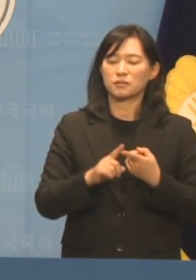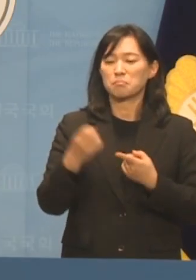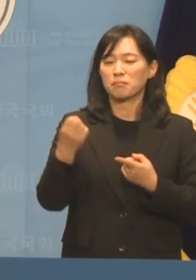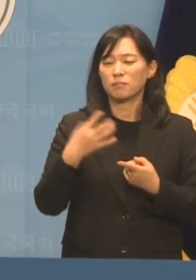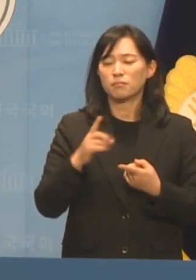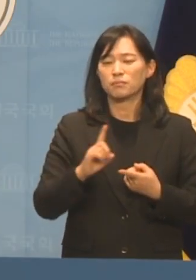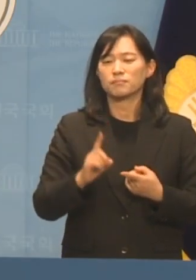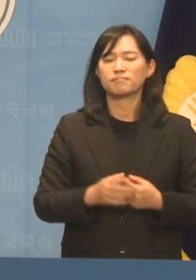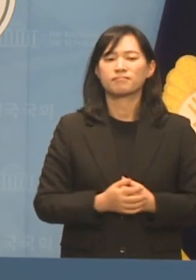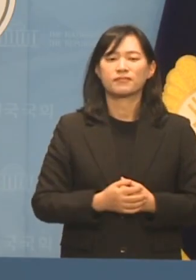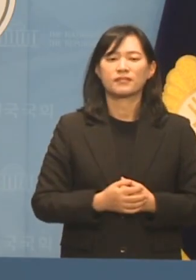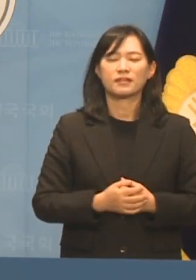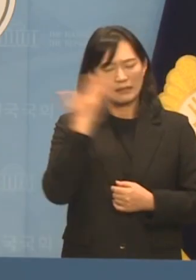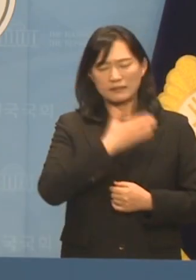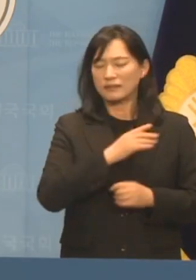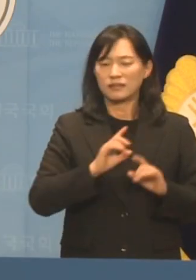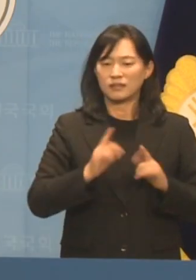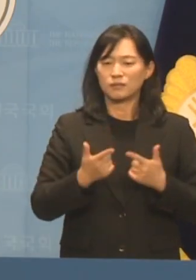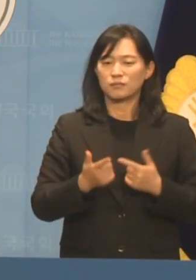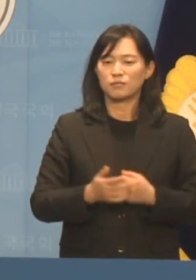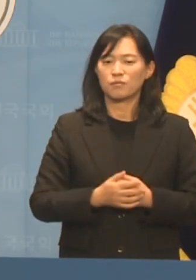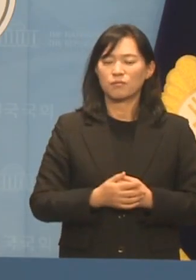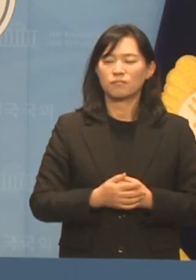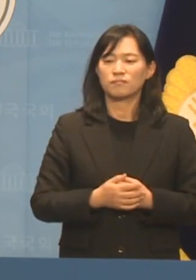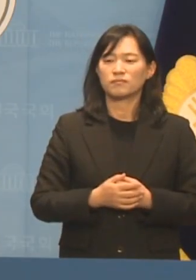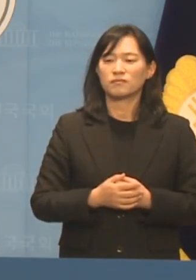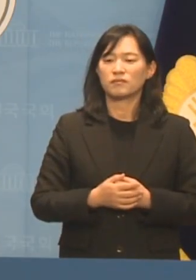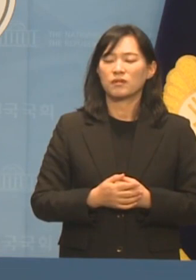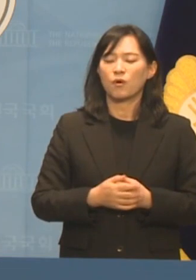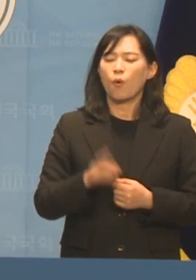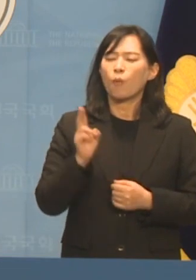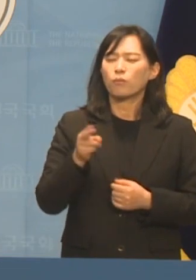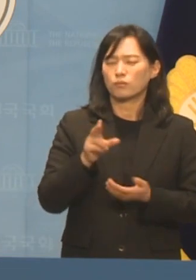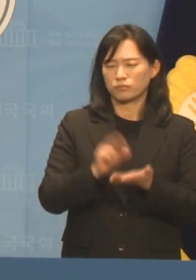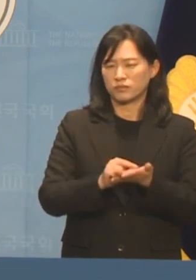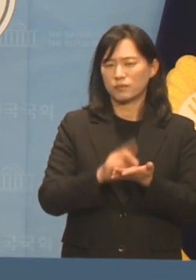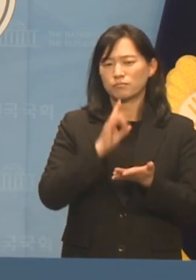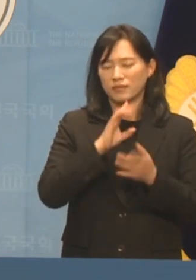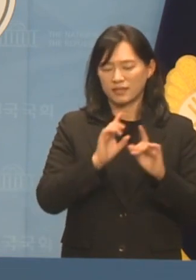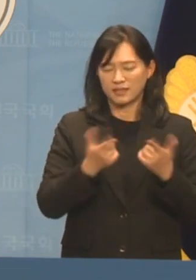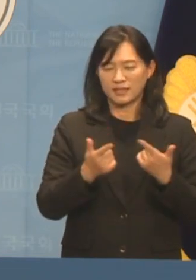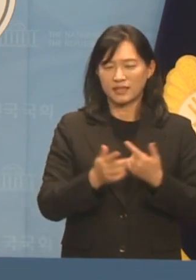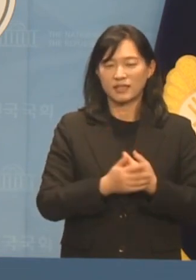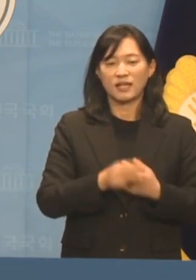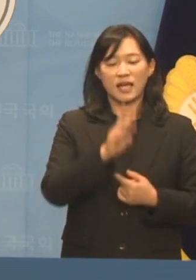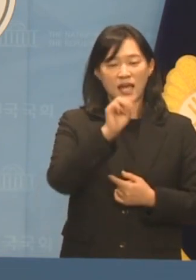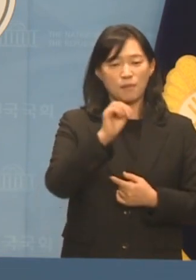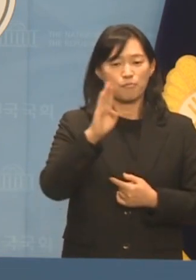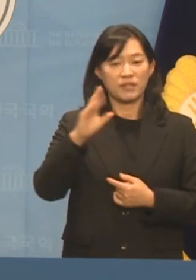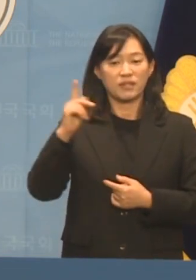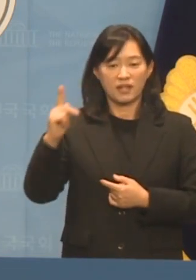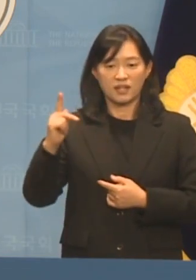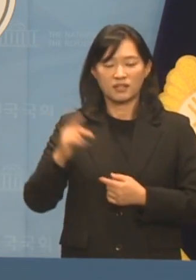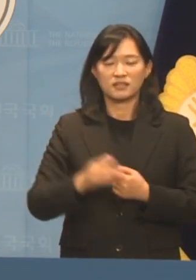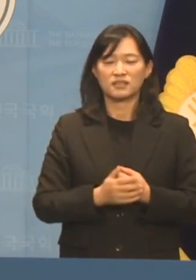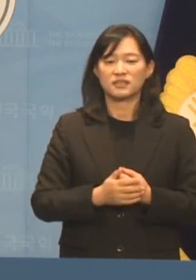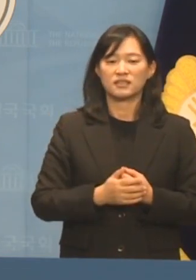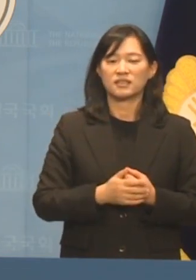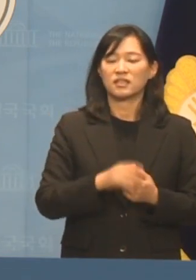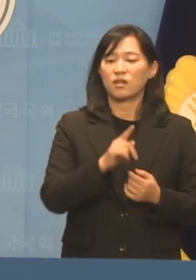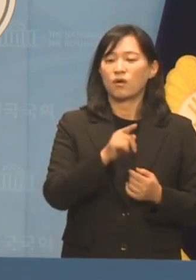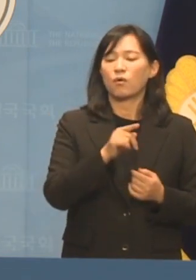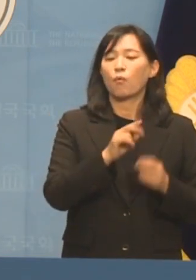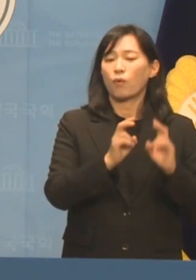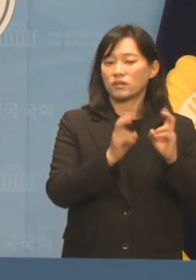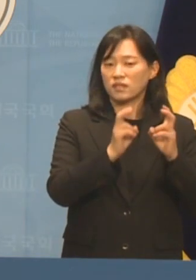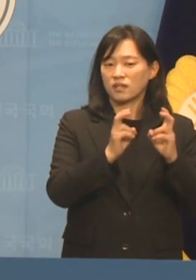하는데 명쾌하지 않고, 그래서 홈플러스 문제만이 아니라 MBK라는 사모펀드가